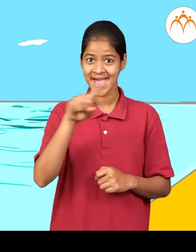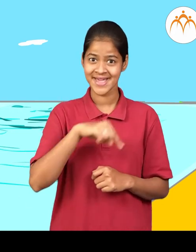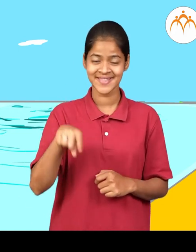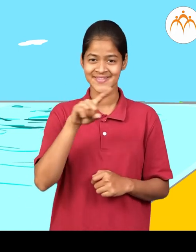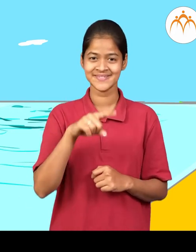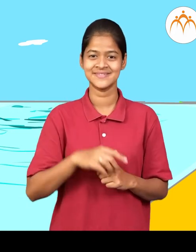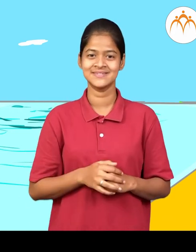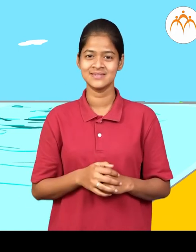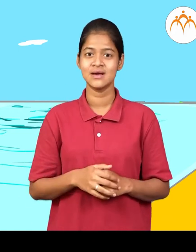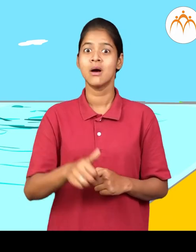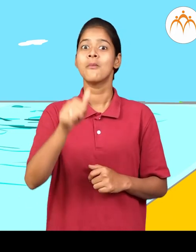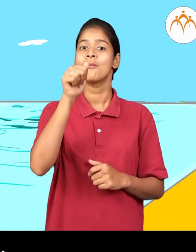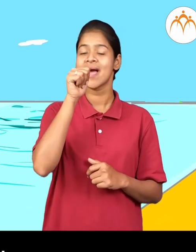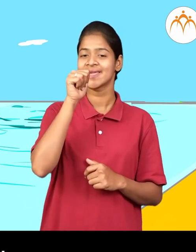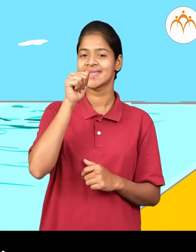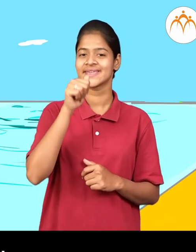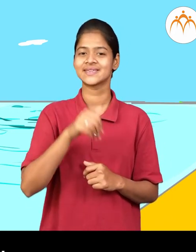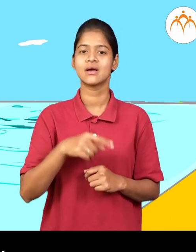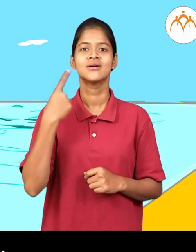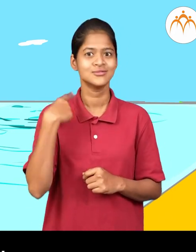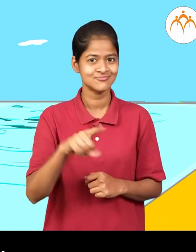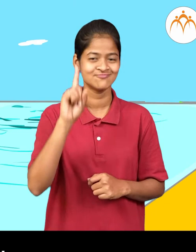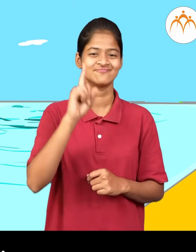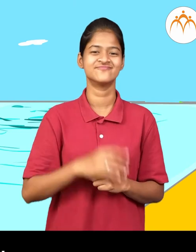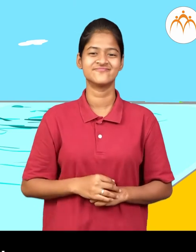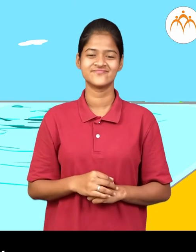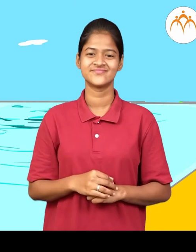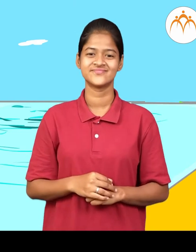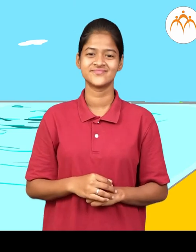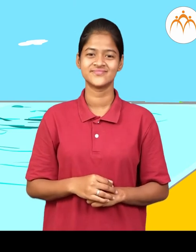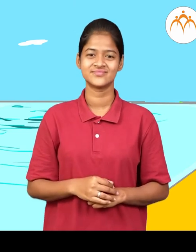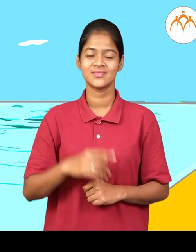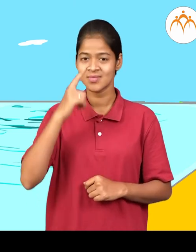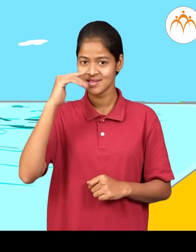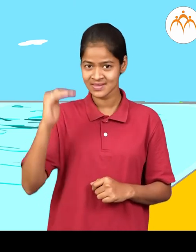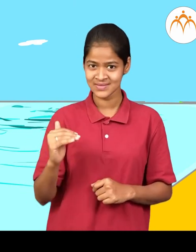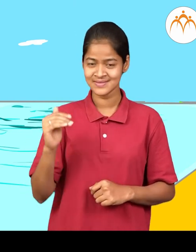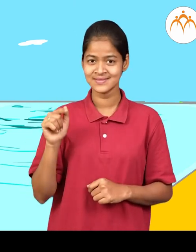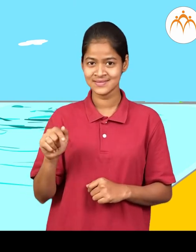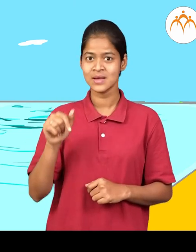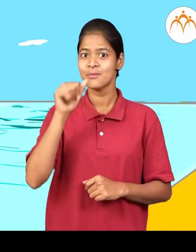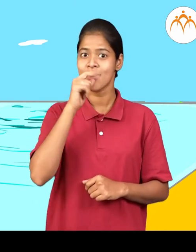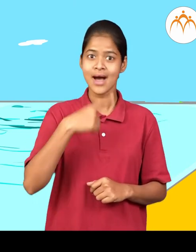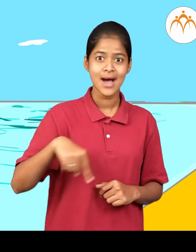पानी अ कि अगदी बरोबर है तो मुर्गी भी कि तलाव